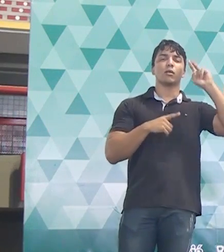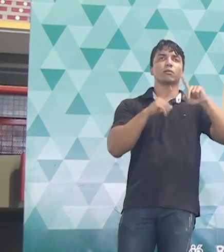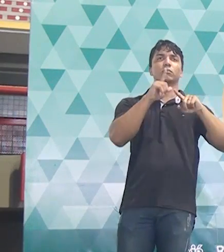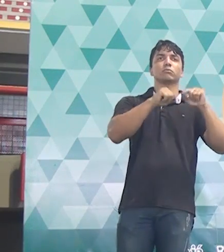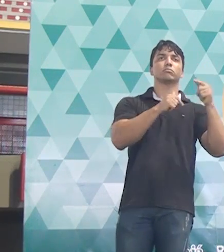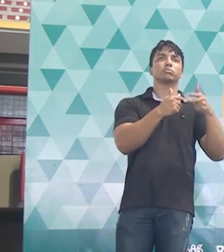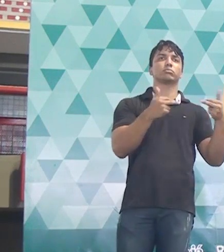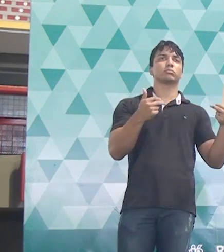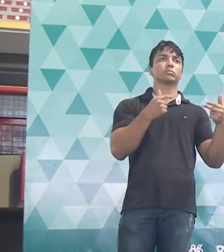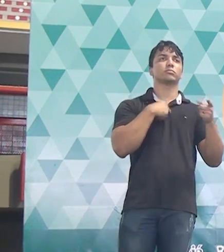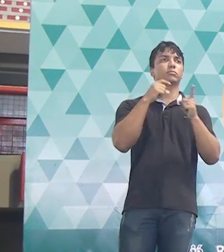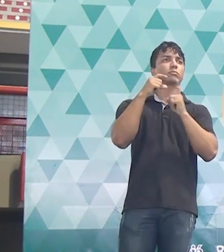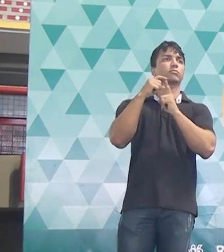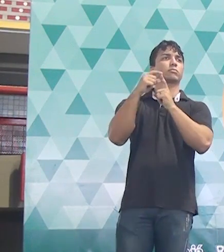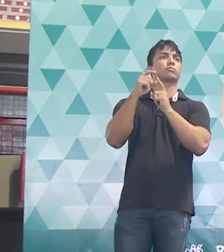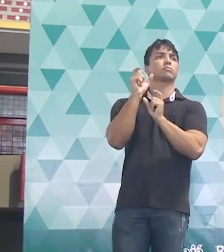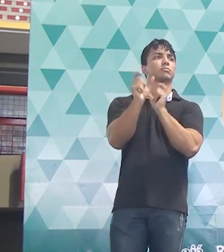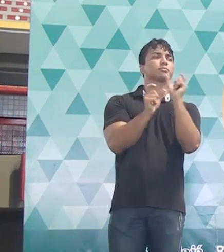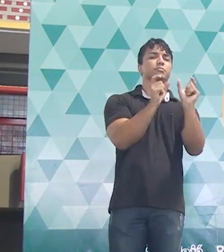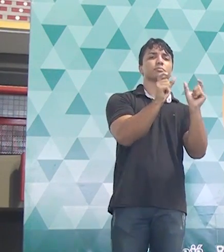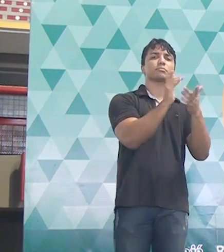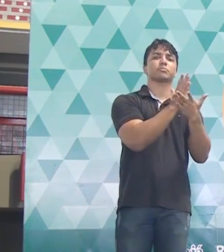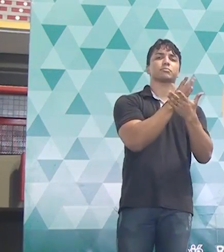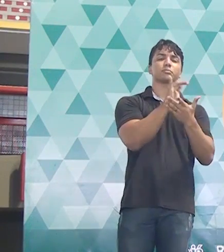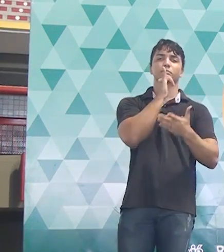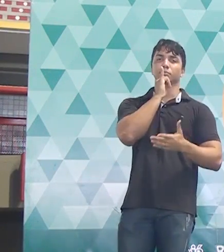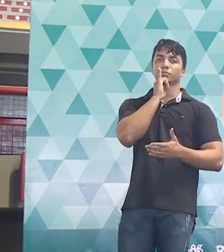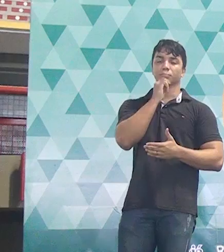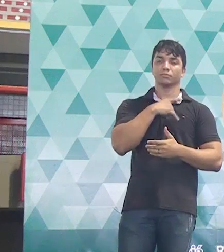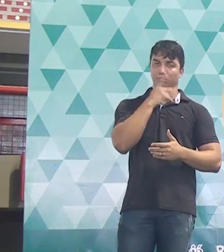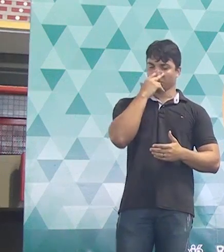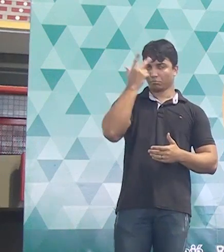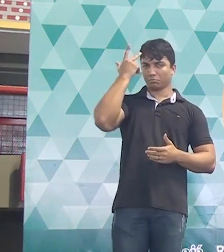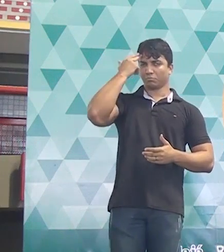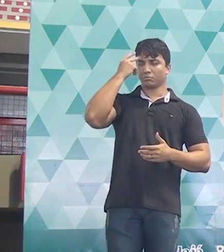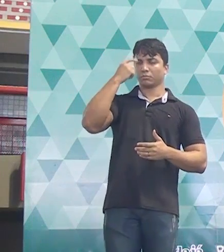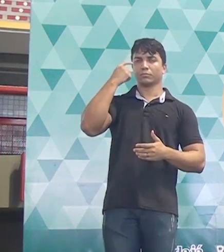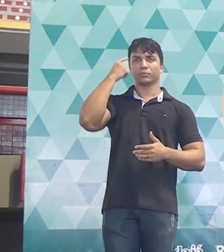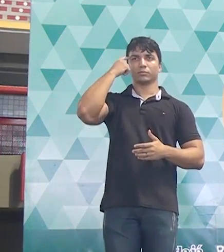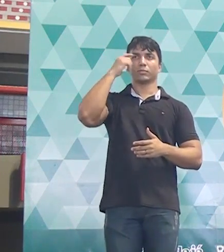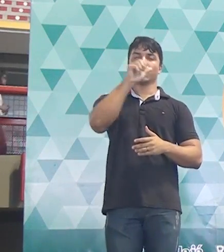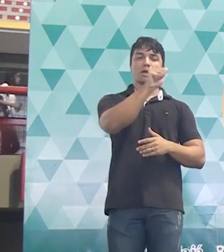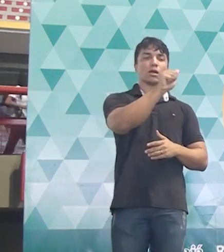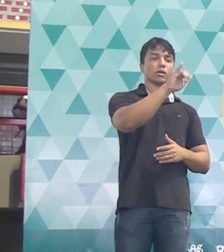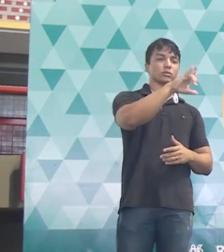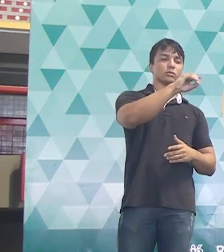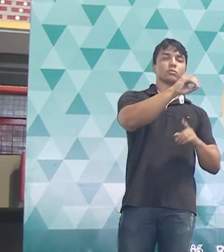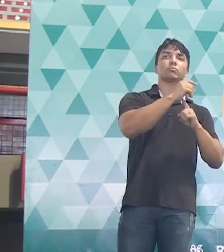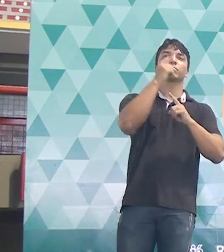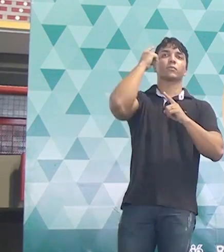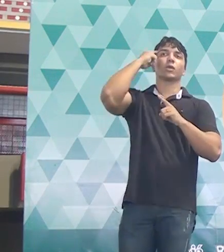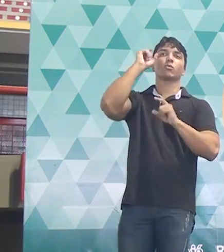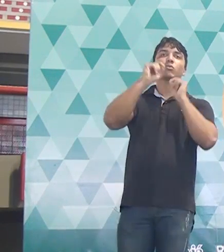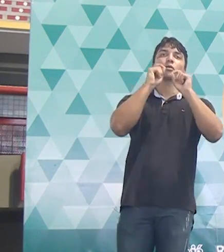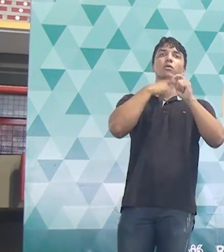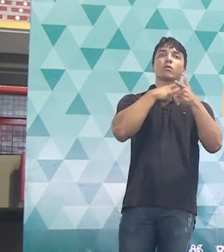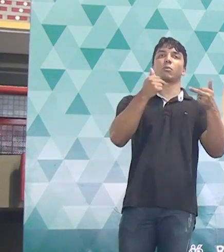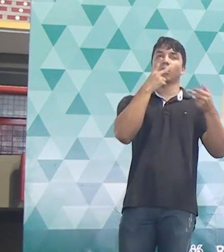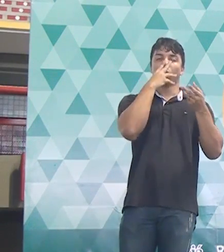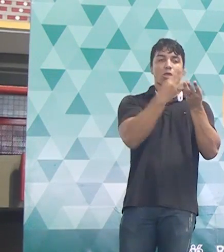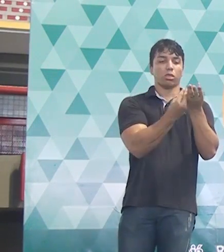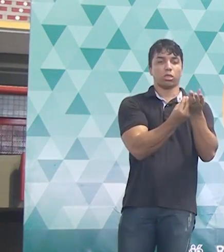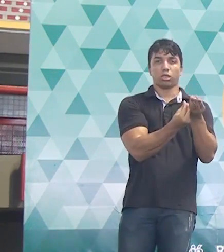palavras nos vêm à mente com facilidade. Por exemplo, é muito comum que quando a gente fale em ácido, se pense logo numa coisa